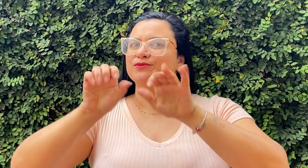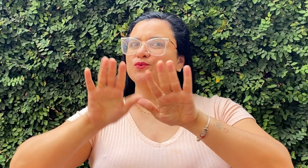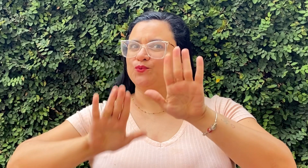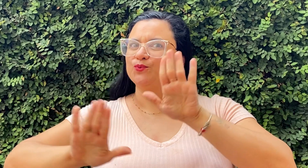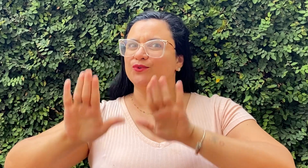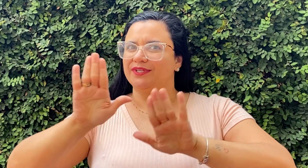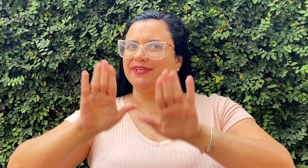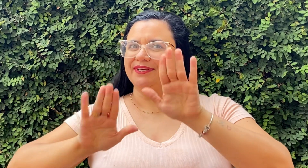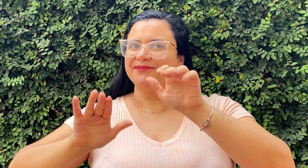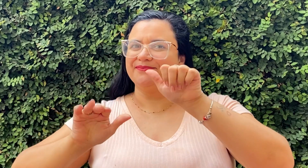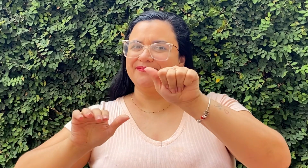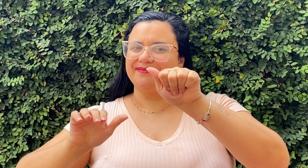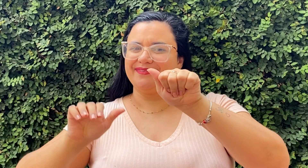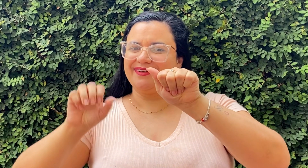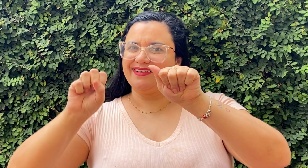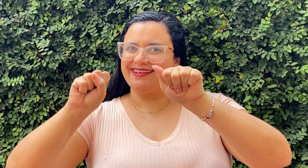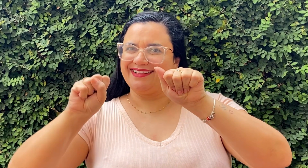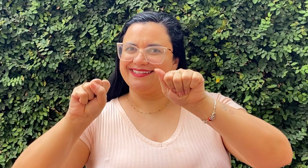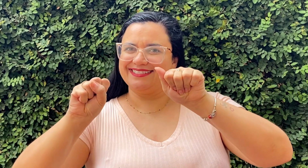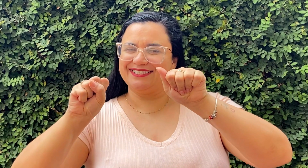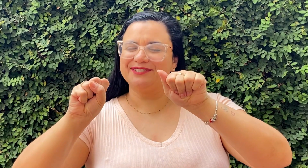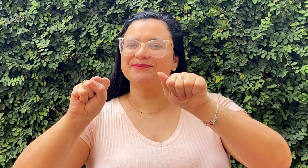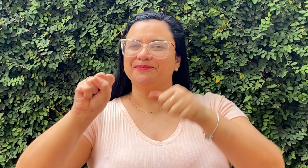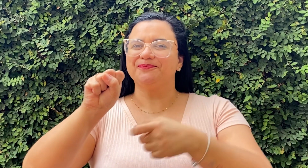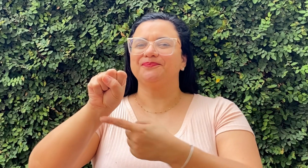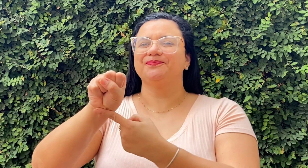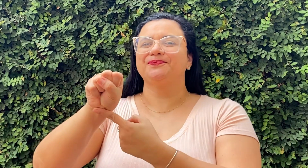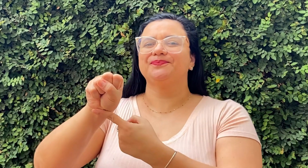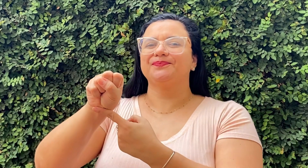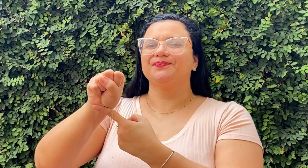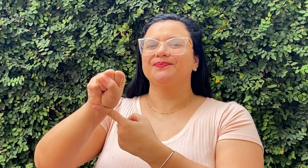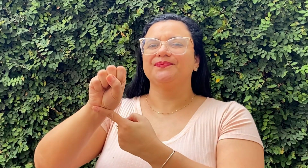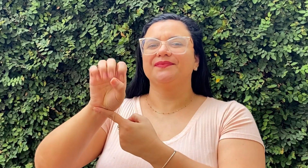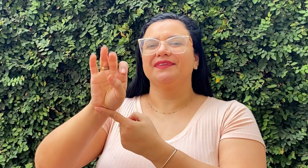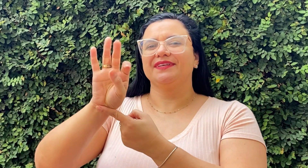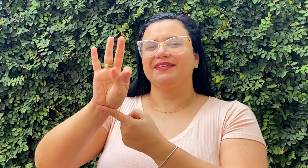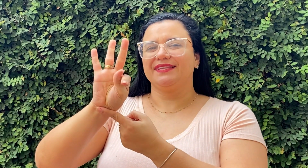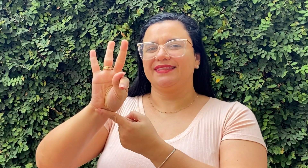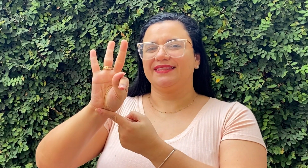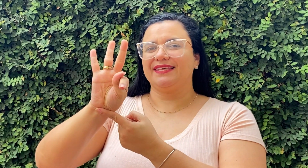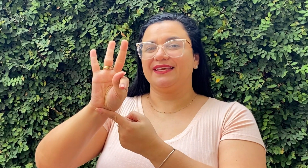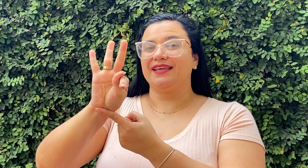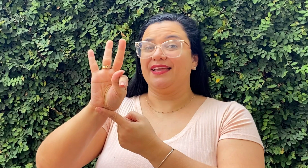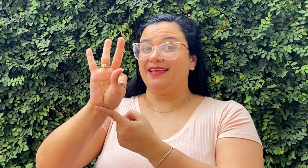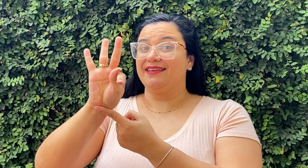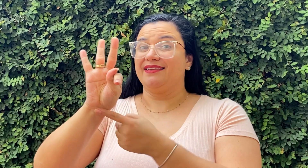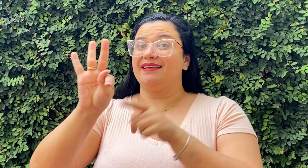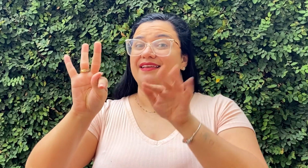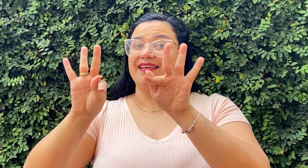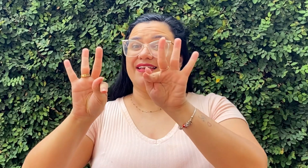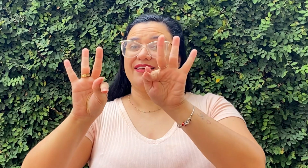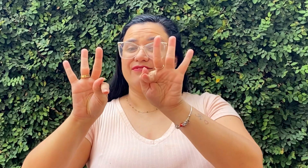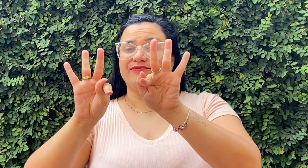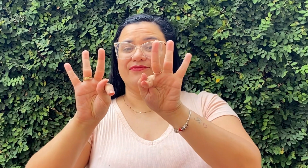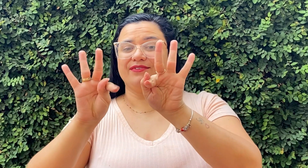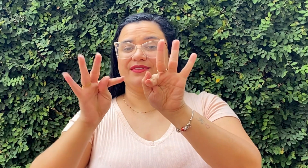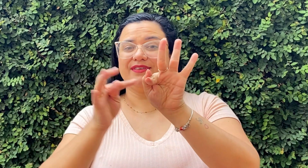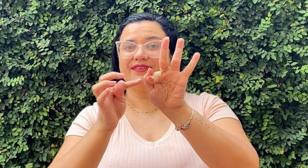você tem que tomar cuidado, é com o polegar. O A é fechado e o S é na frente. E o T e o F, ó.